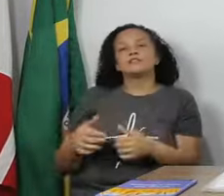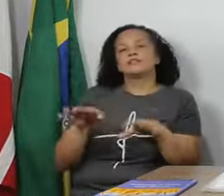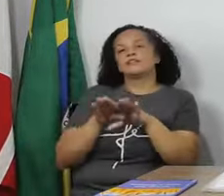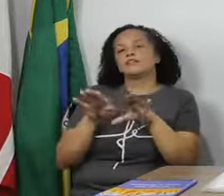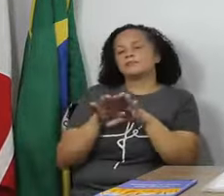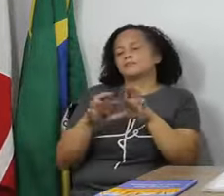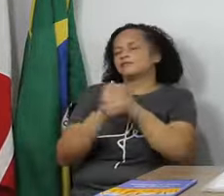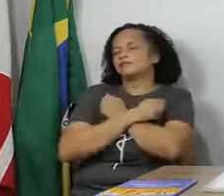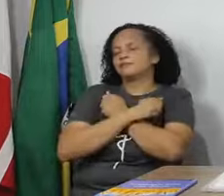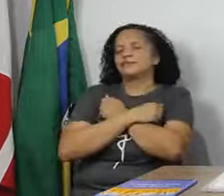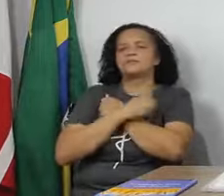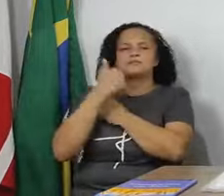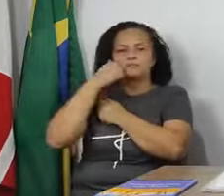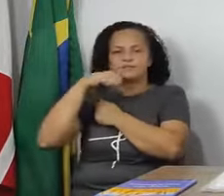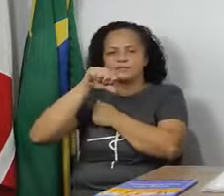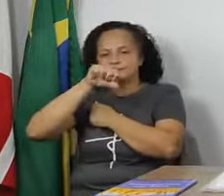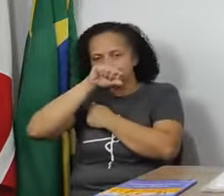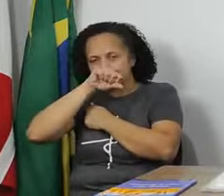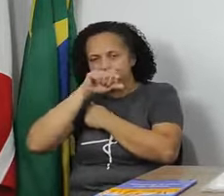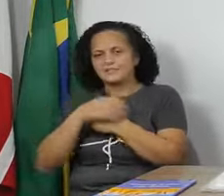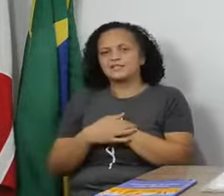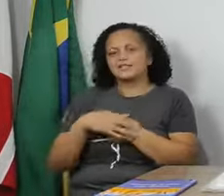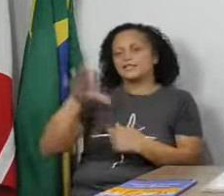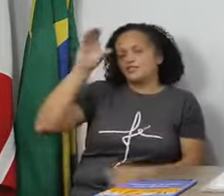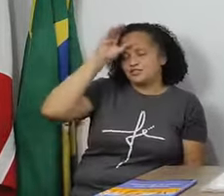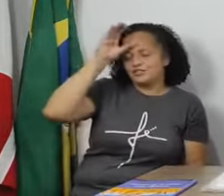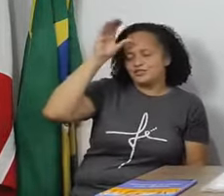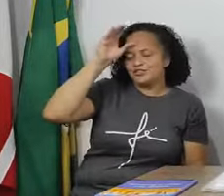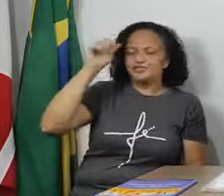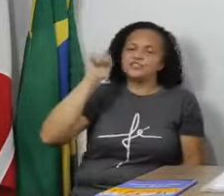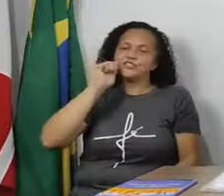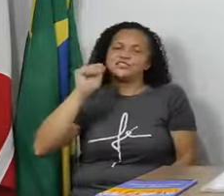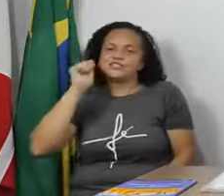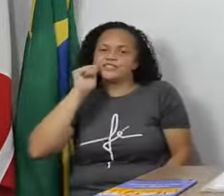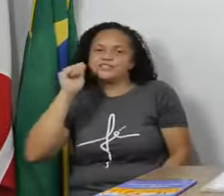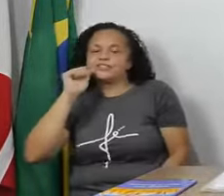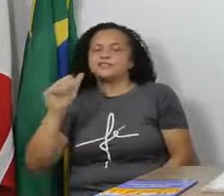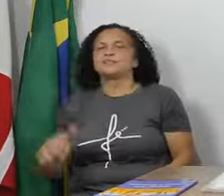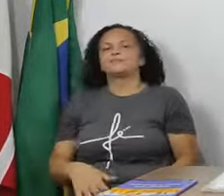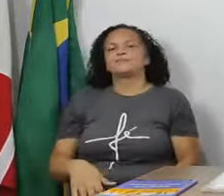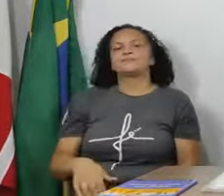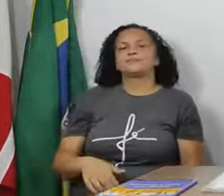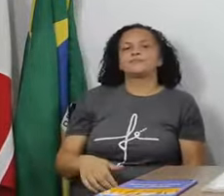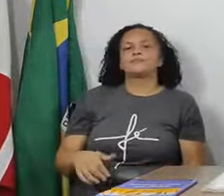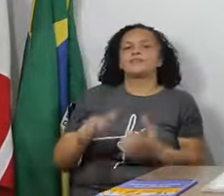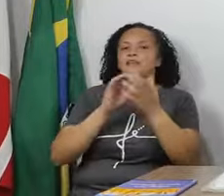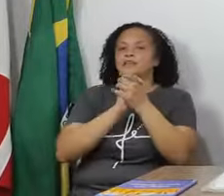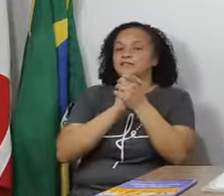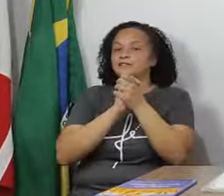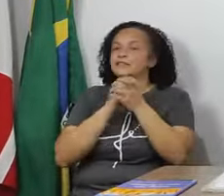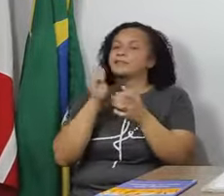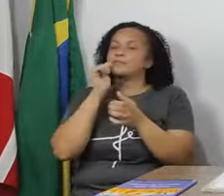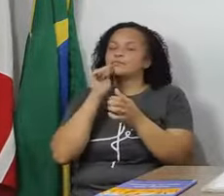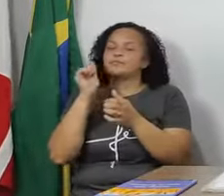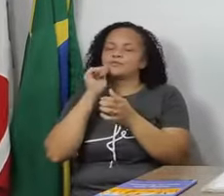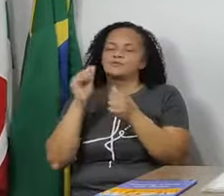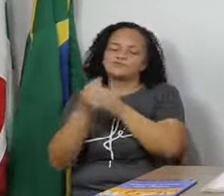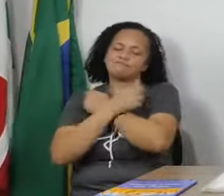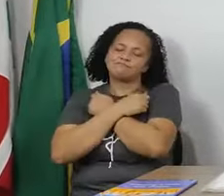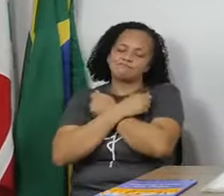a Dalva, minha mãe, a Irene e todos os demais aí que estão participando. Glória a